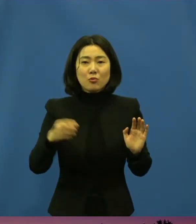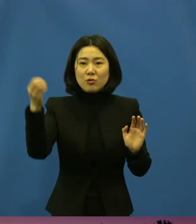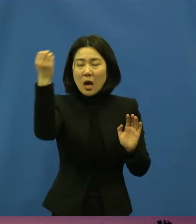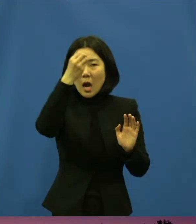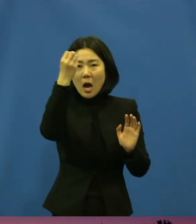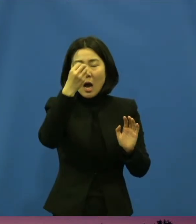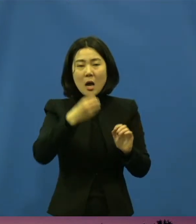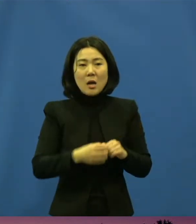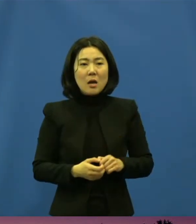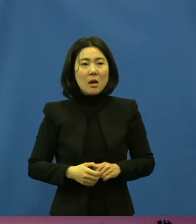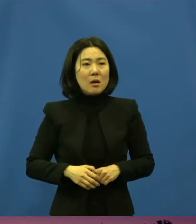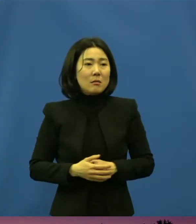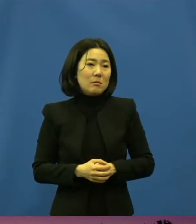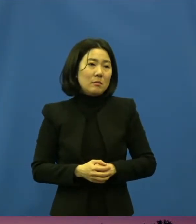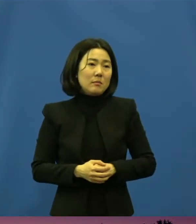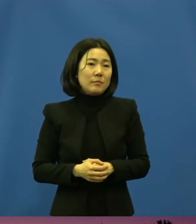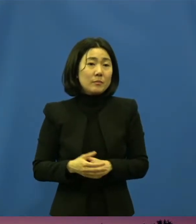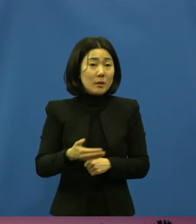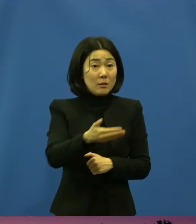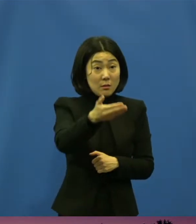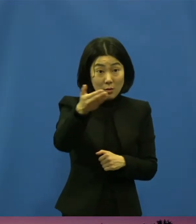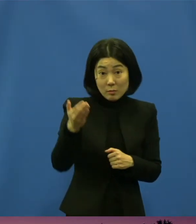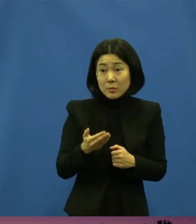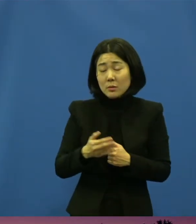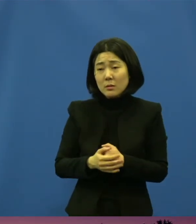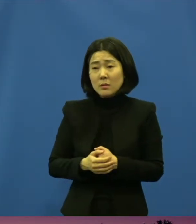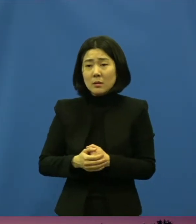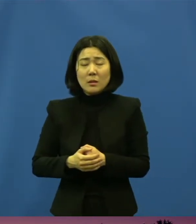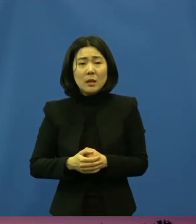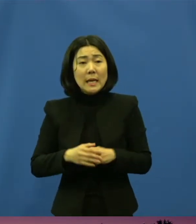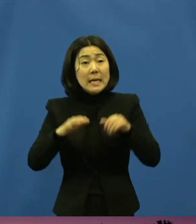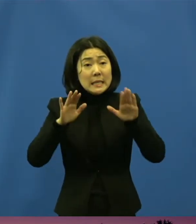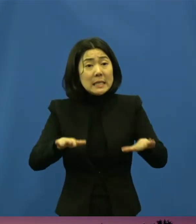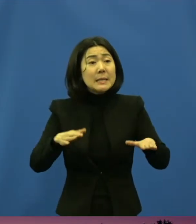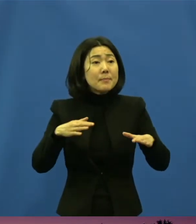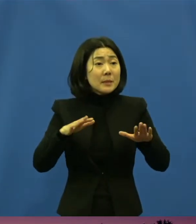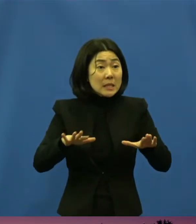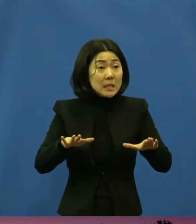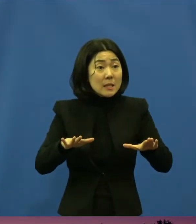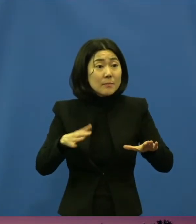여러분, 내가 요즘 무엇을 가장 많이 자랑하는가를 보셔야 돼요.